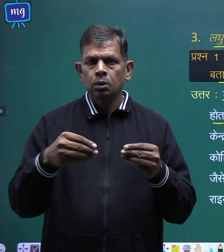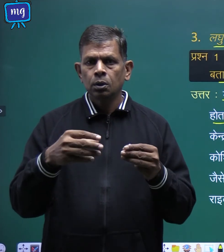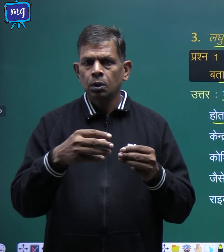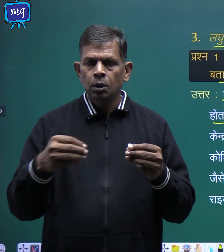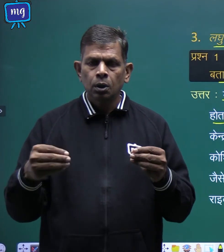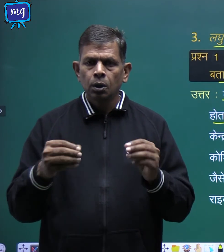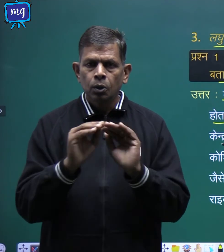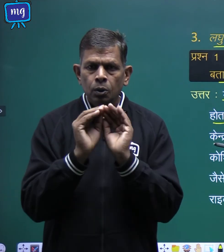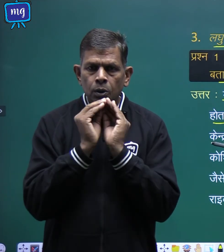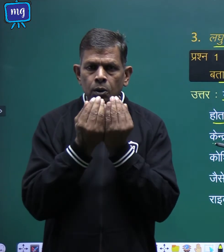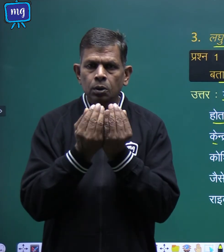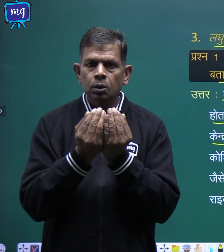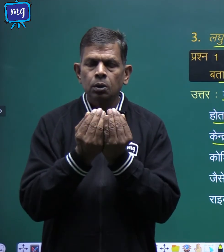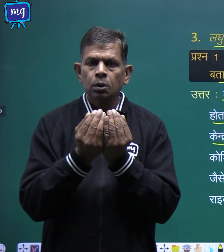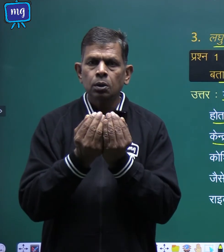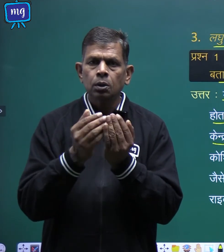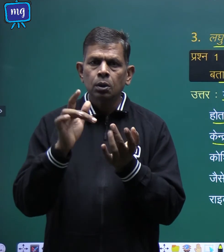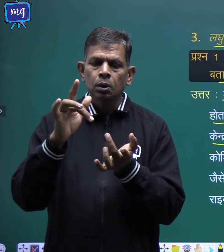एवं केंद्रक के बीच